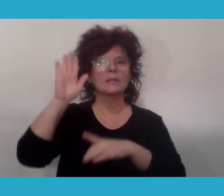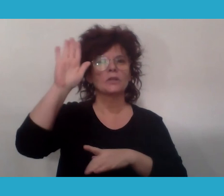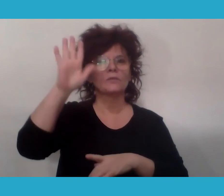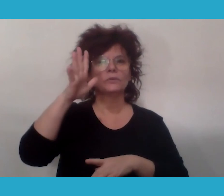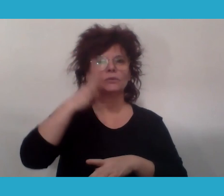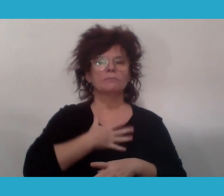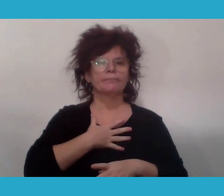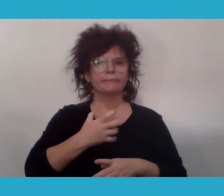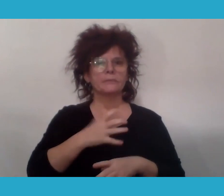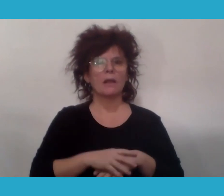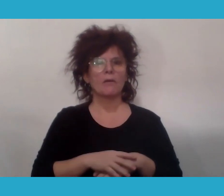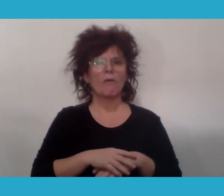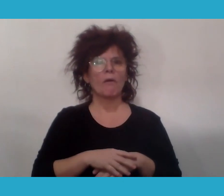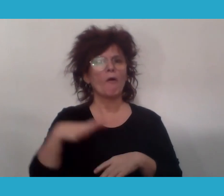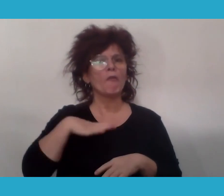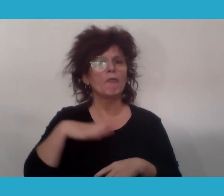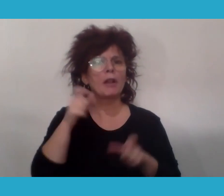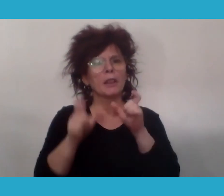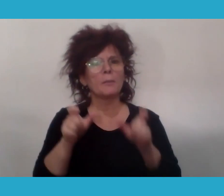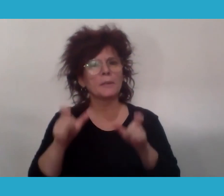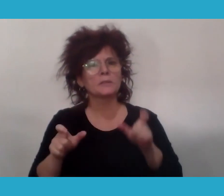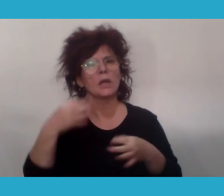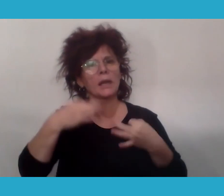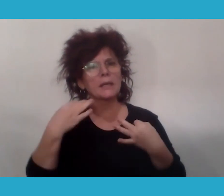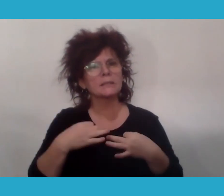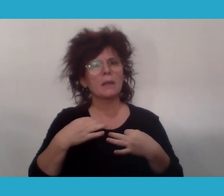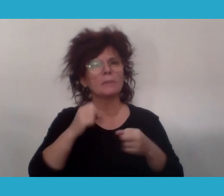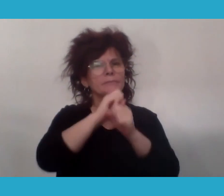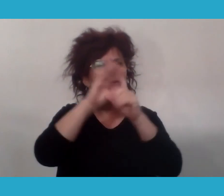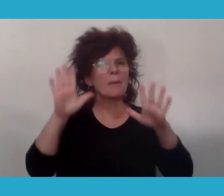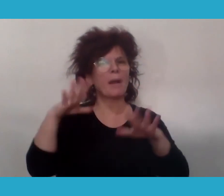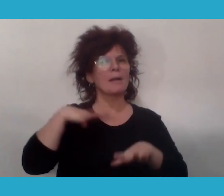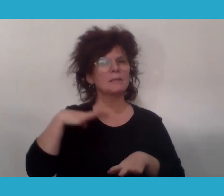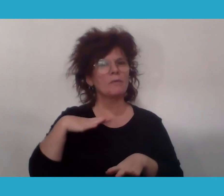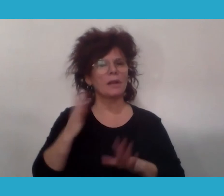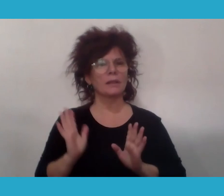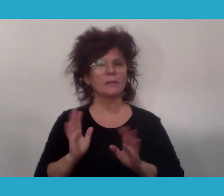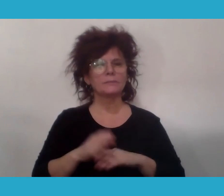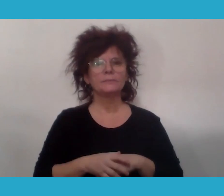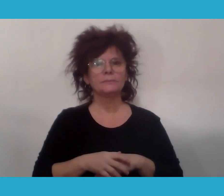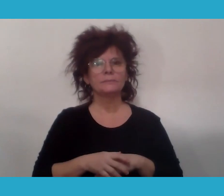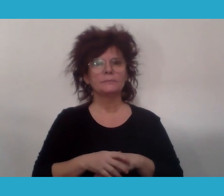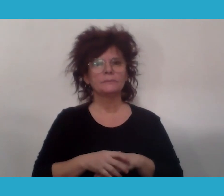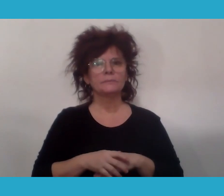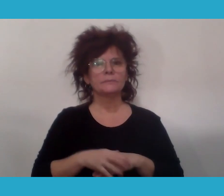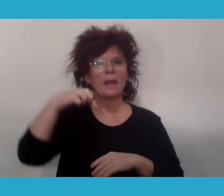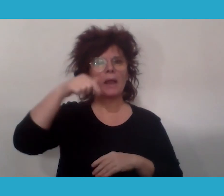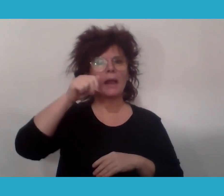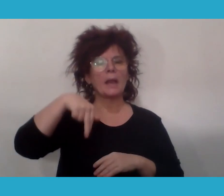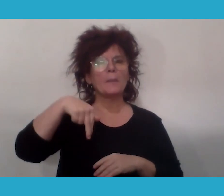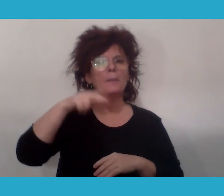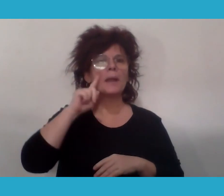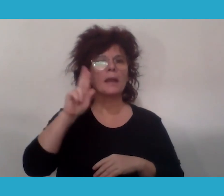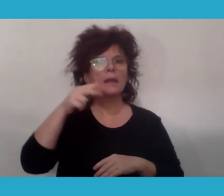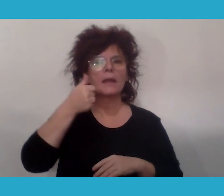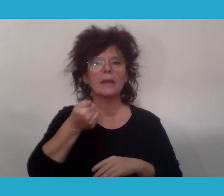Dice que saben que falta personal idóneo encargado de cuidar el medio ambiente y falta transparencia a la hora de tomar decisiones. El plan IRSA para la